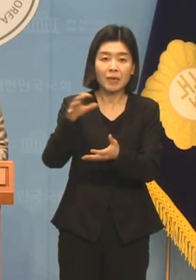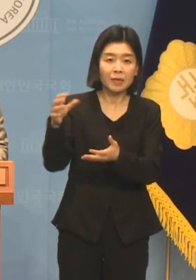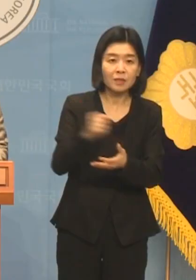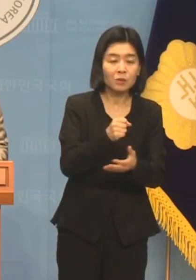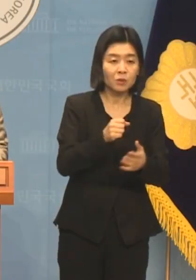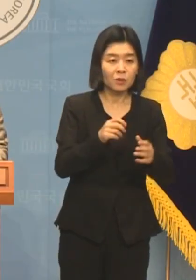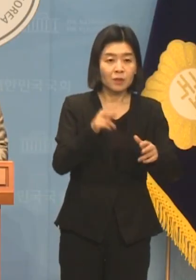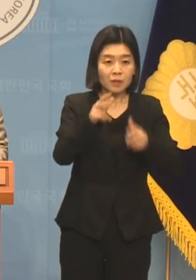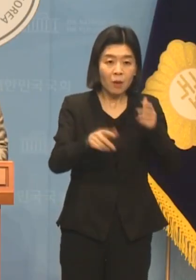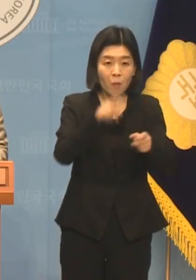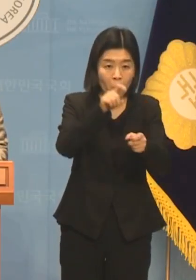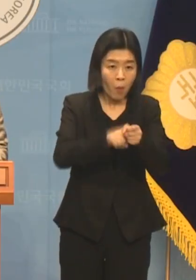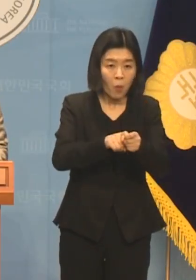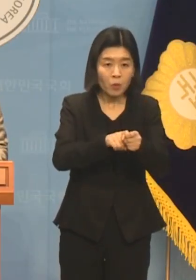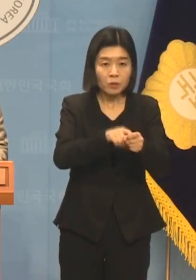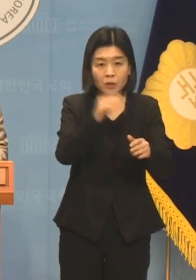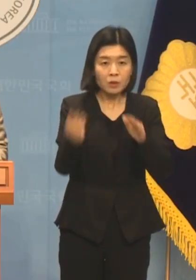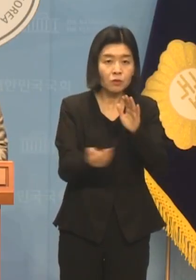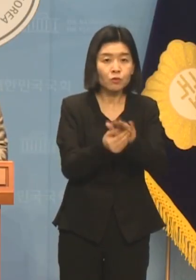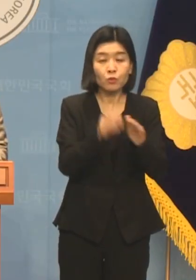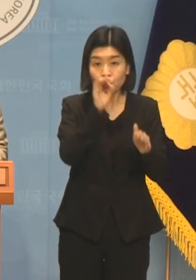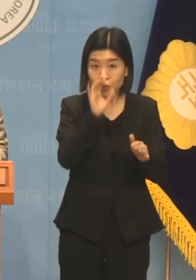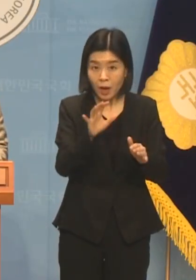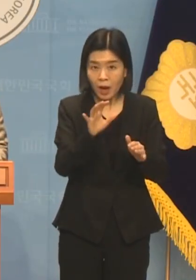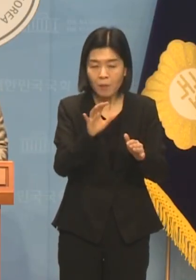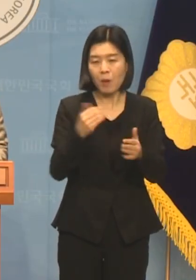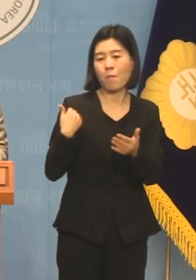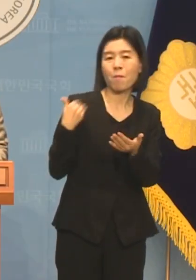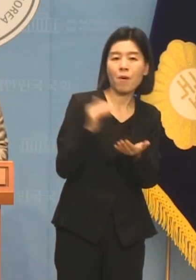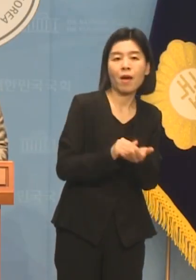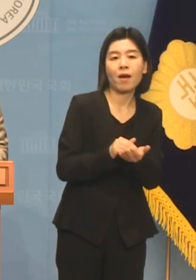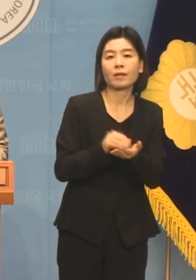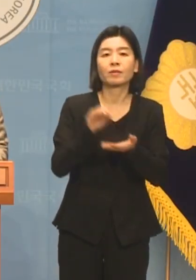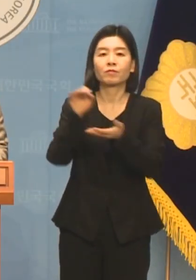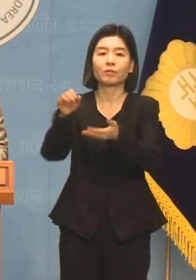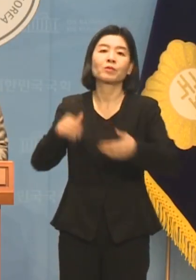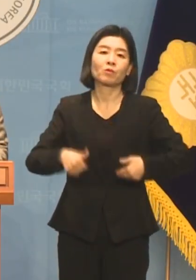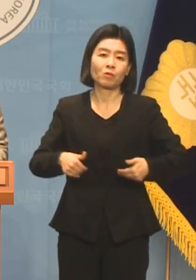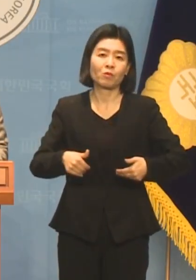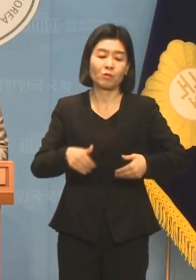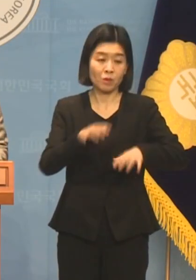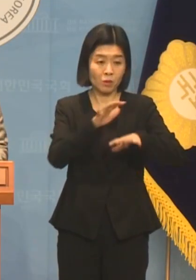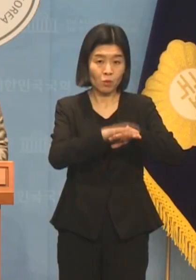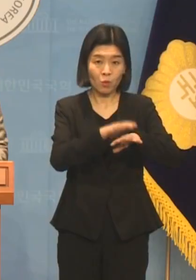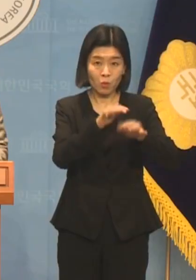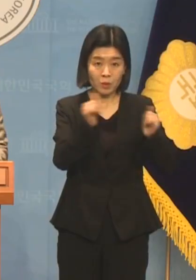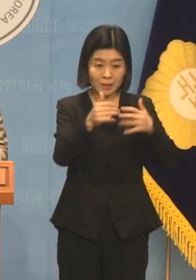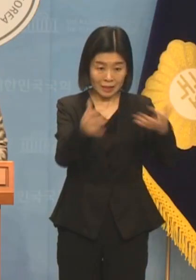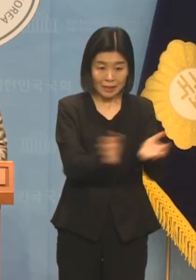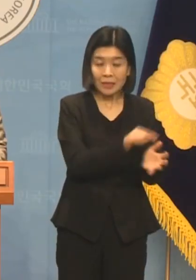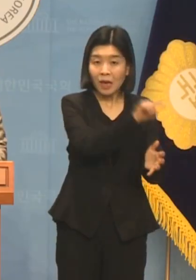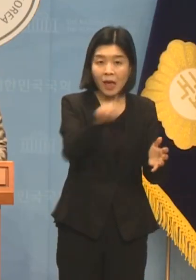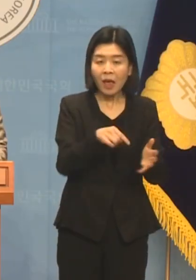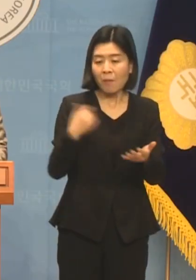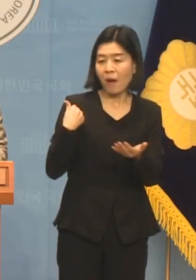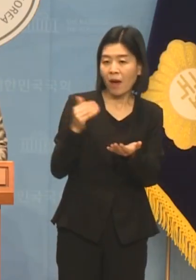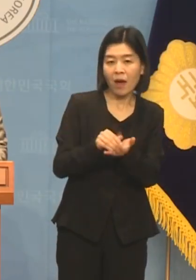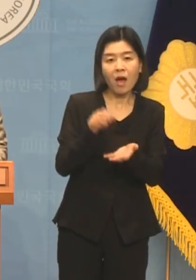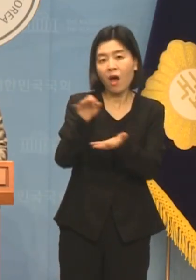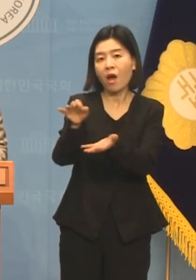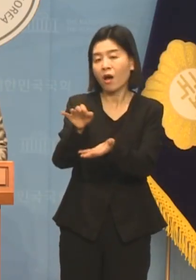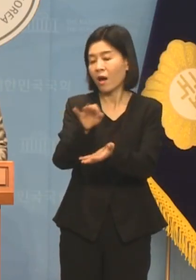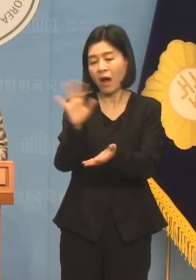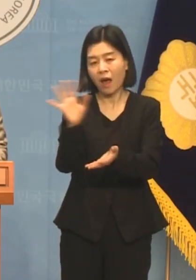보조금을 지원한 지자체에 반환해야 함에도 불구하고 이들 농민단체는 반환 의무를 무시하고 있으며